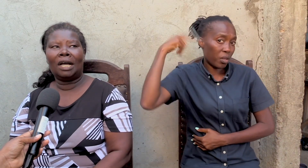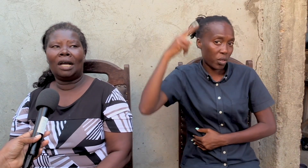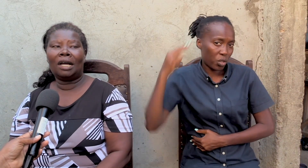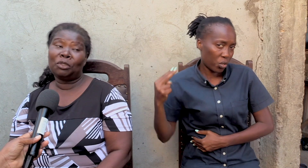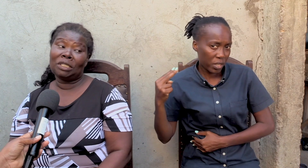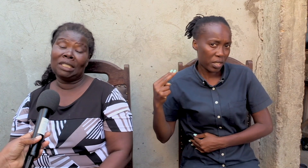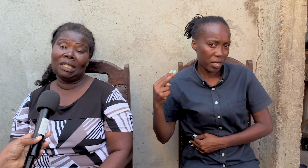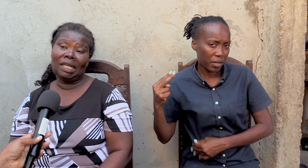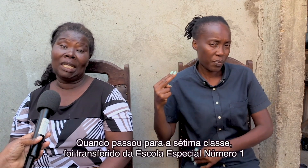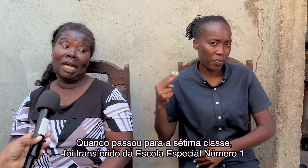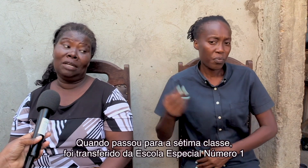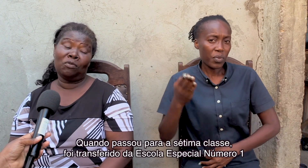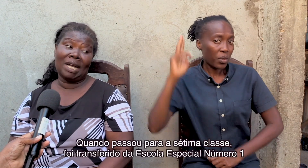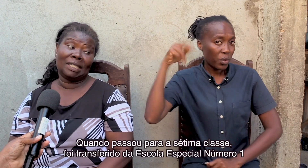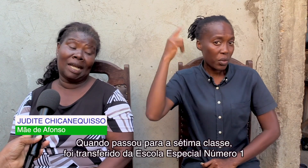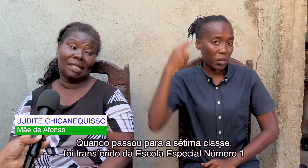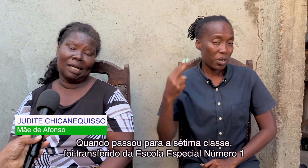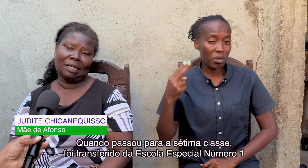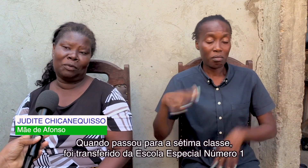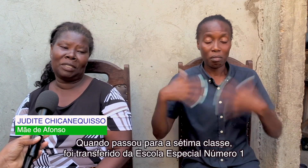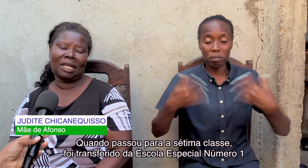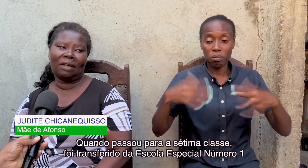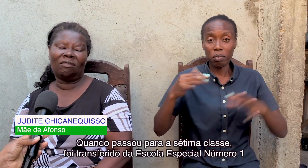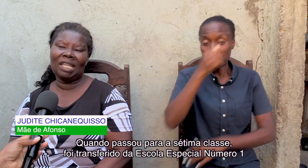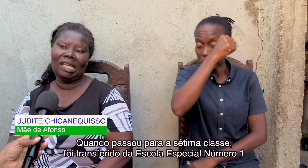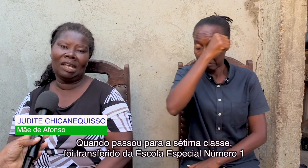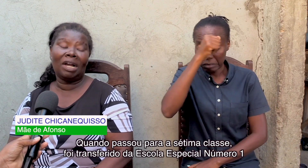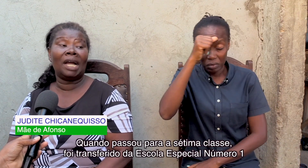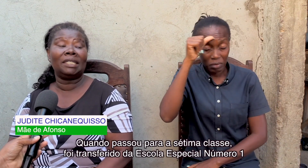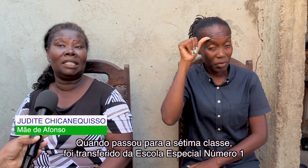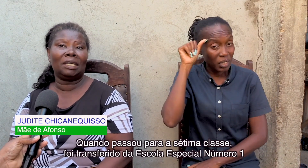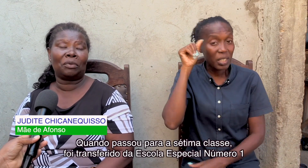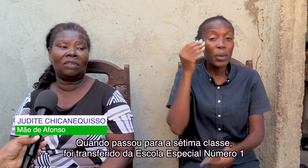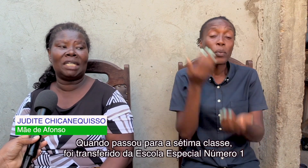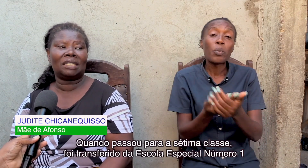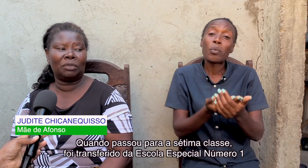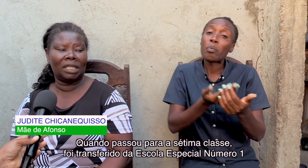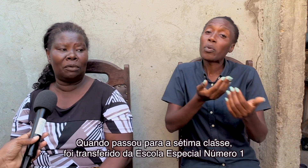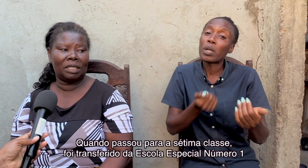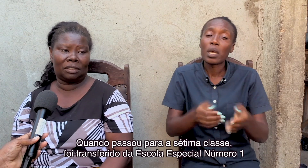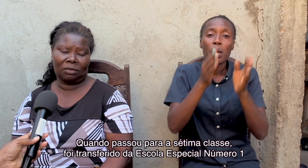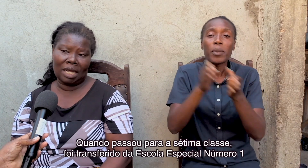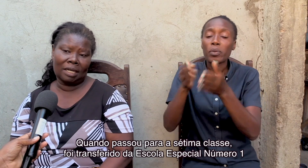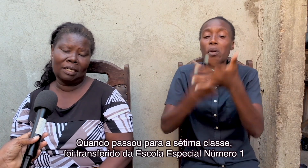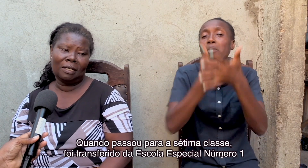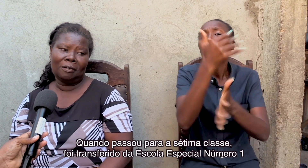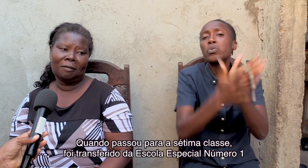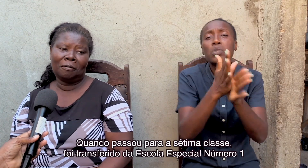Já a Josina é trabalhando com casa. Quando passou para a 7ª classe, foi transferido da escola especial número 1 para a